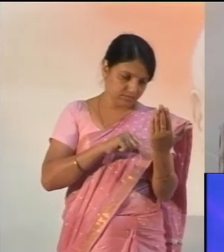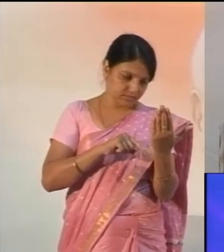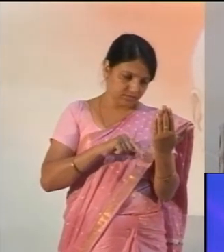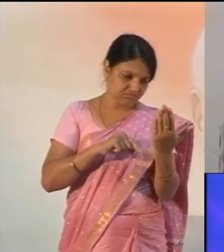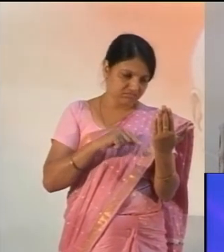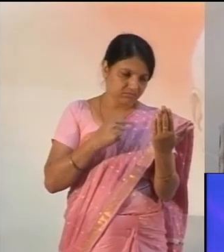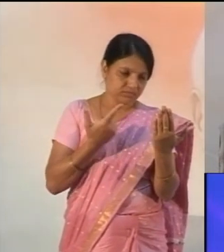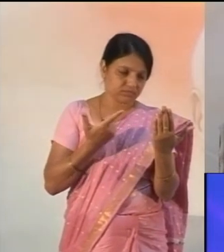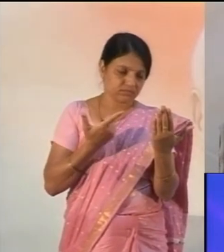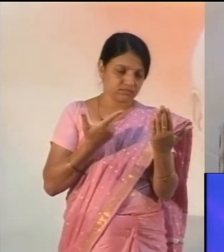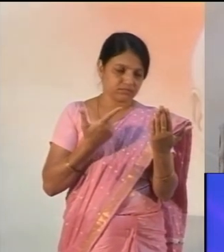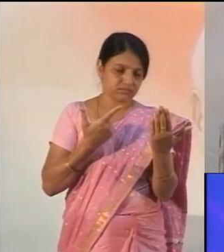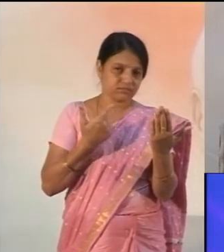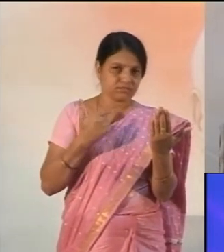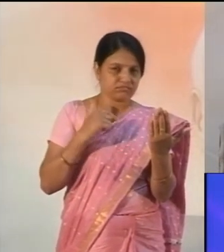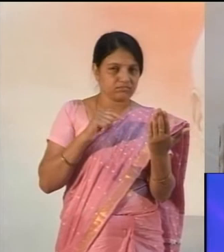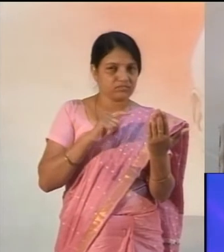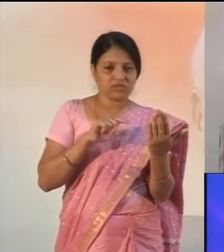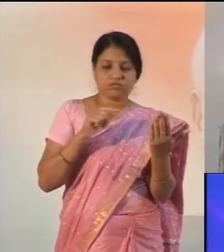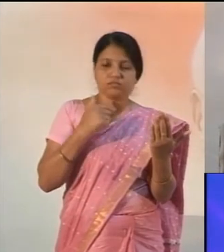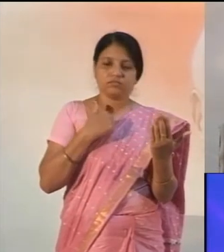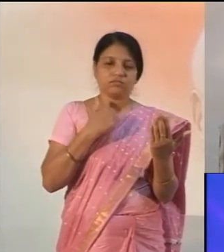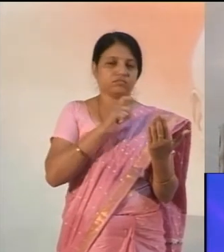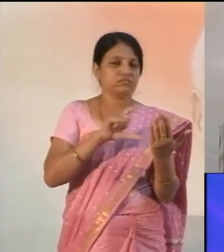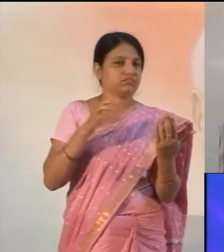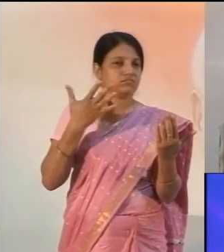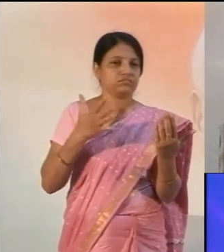तो फिर उसमें उस बच्ची का कहीं नाम नहीं था।